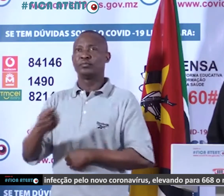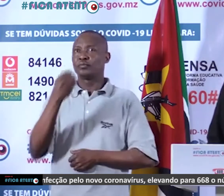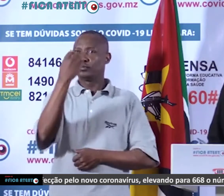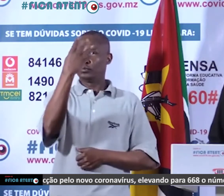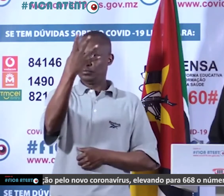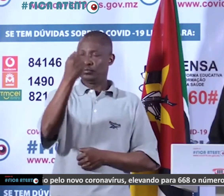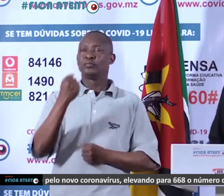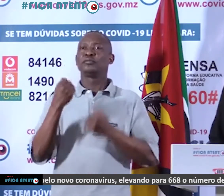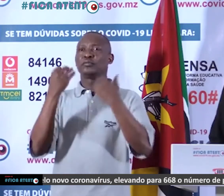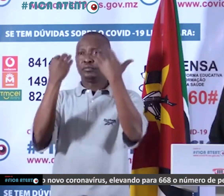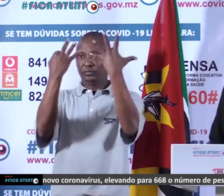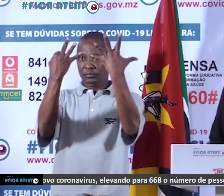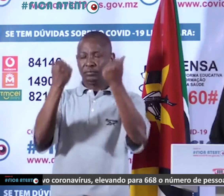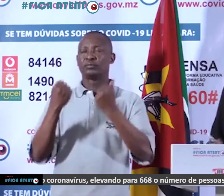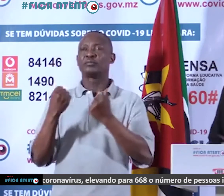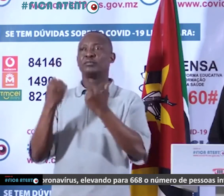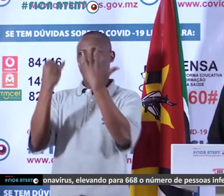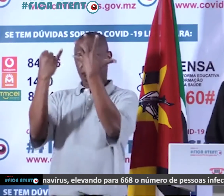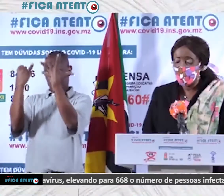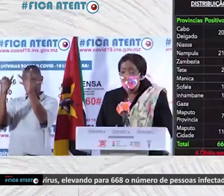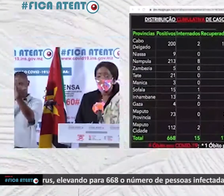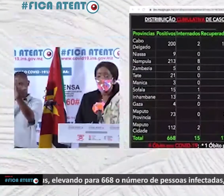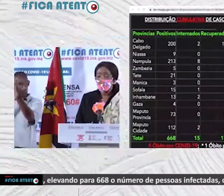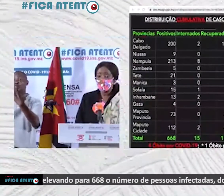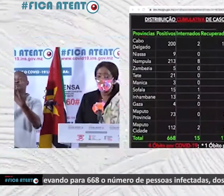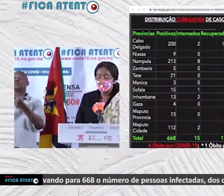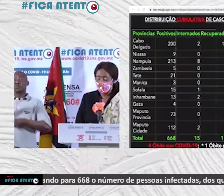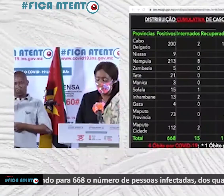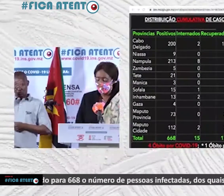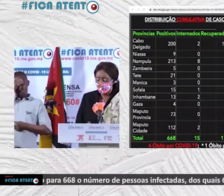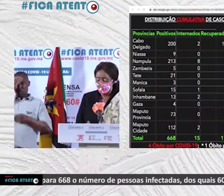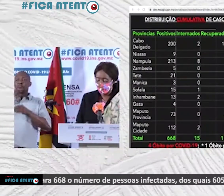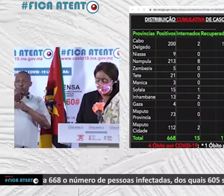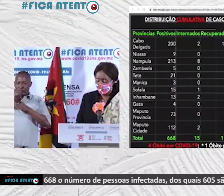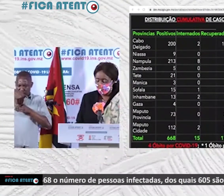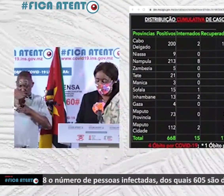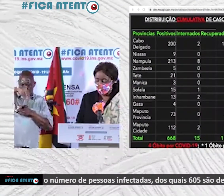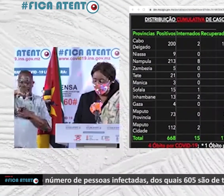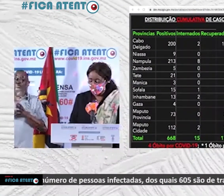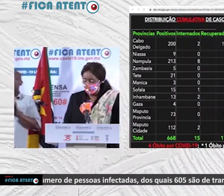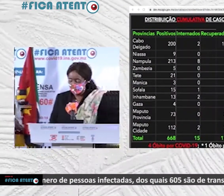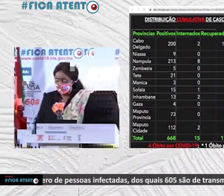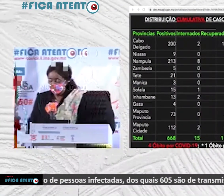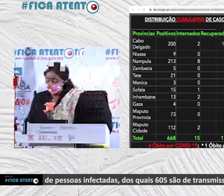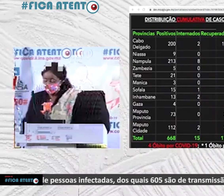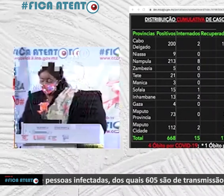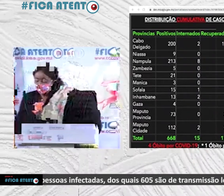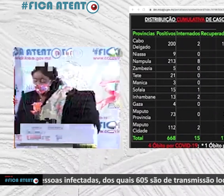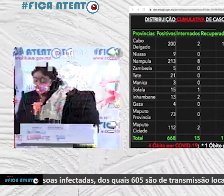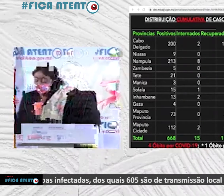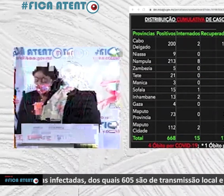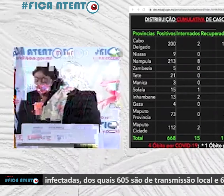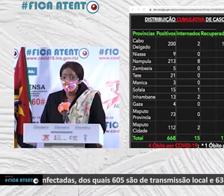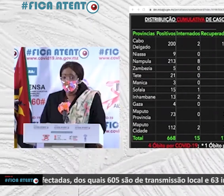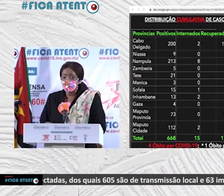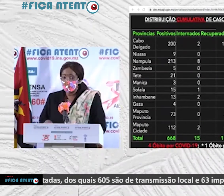486 casos ativos de infecção de Covid-19 e distribuídos da forma que se segue. Província de